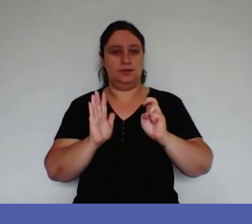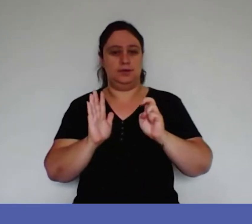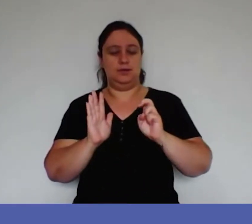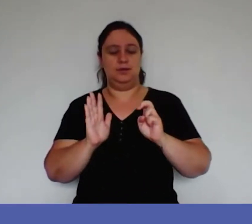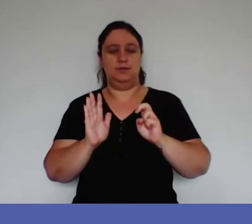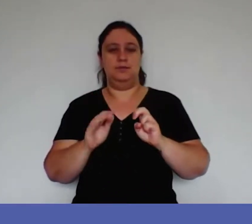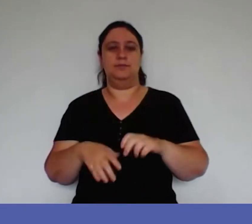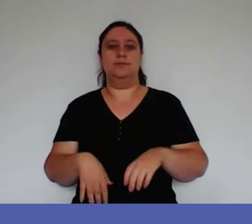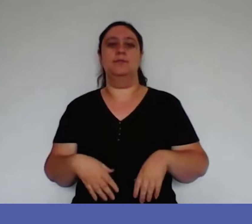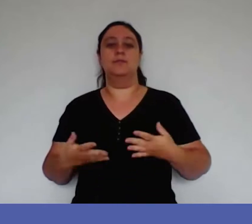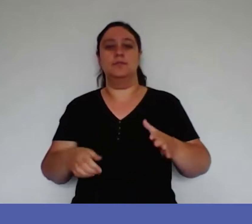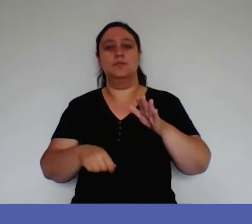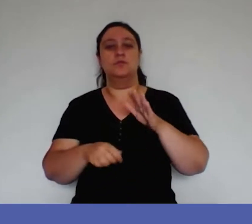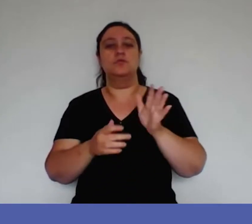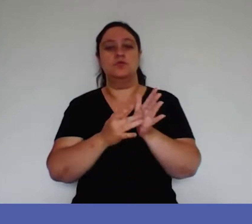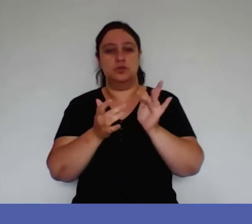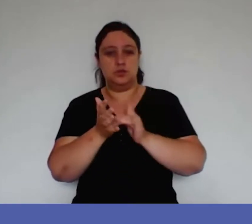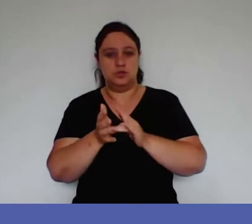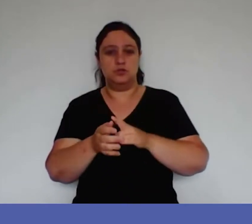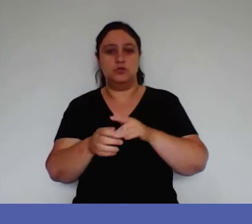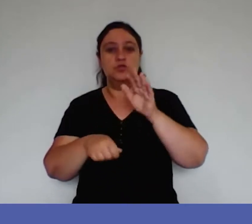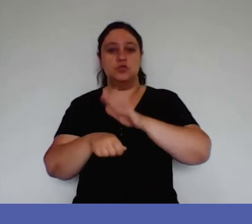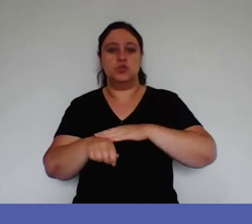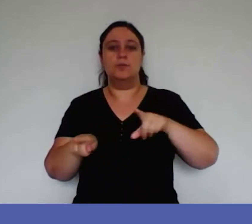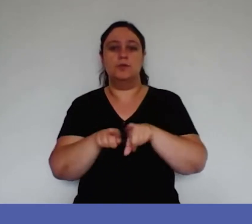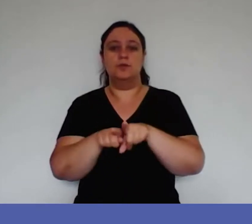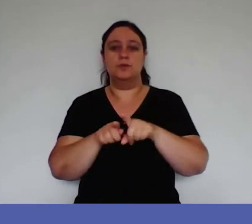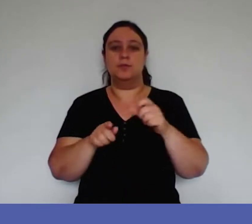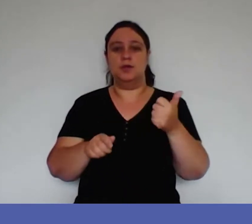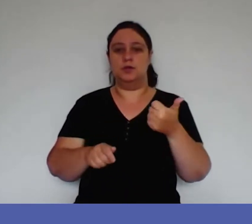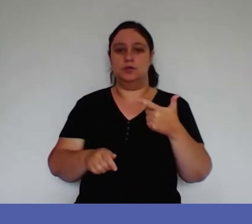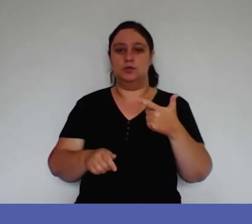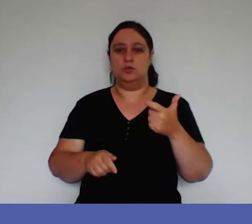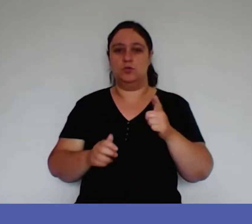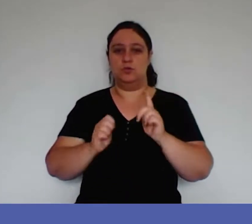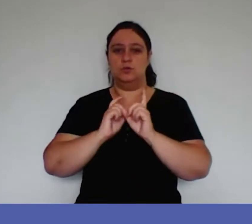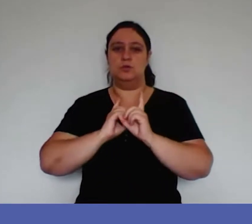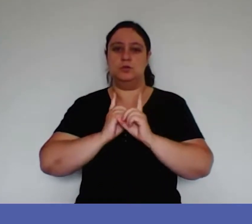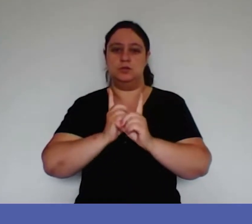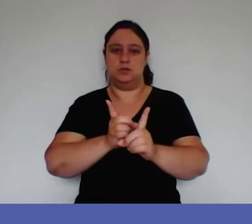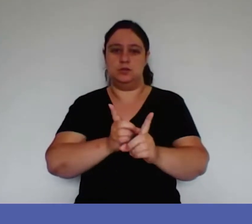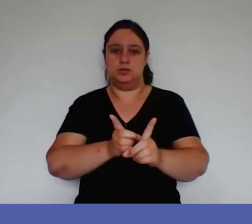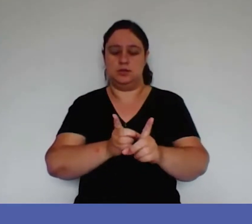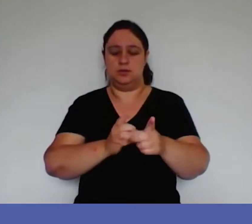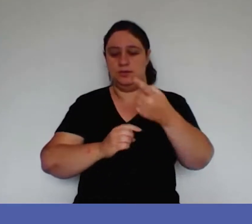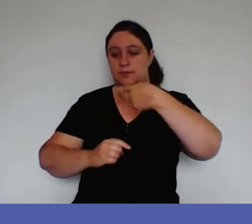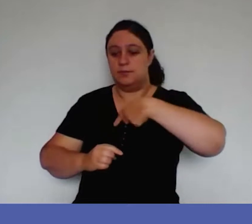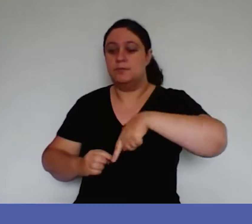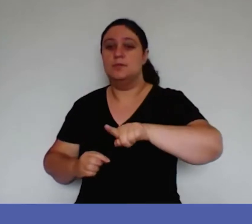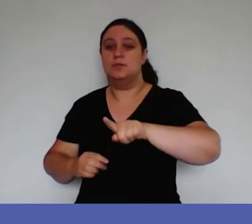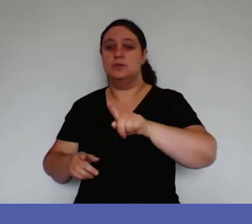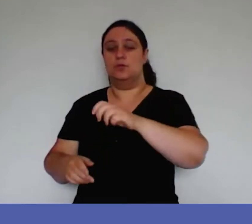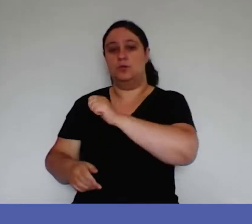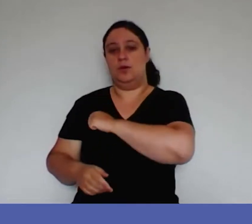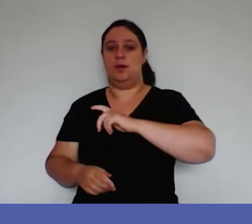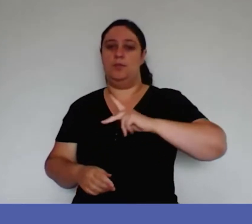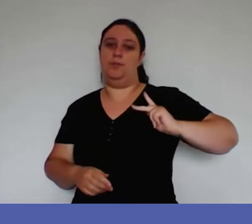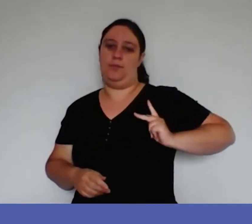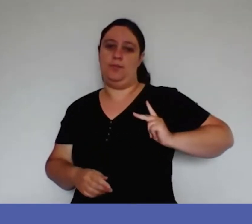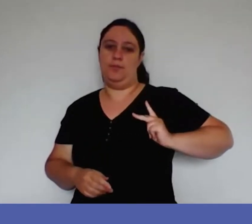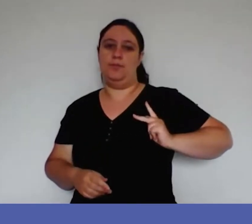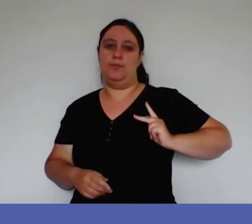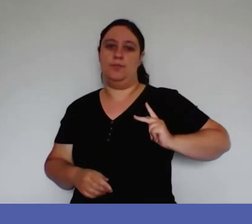seus 12 discípulos e enviou os 12 como 12 apóstolos para fazer o mesmo que